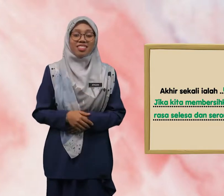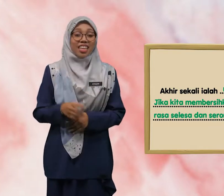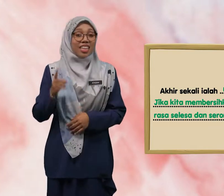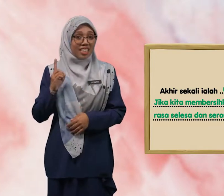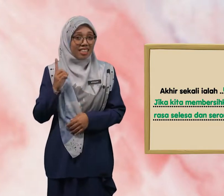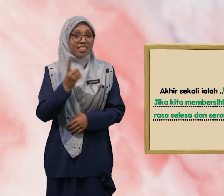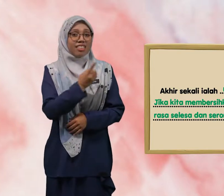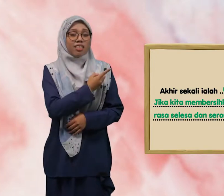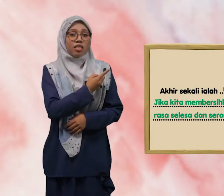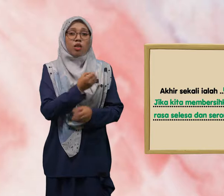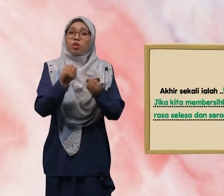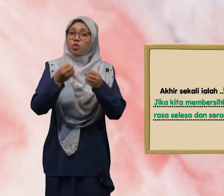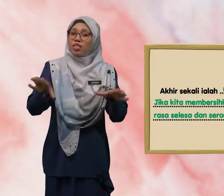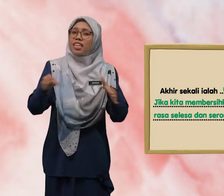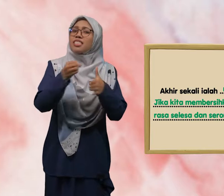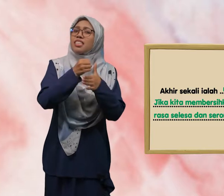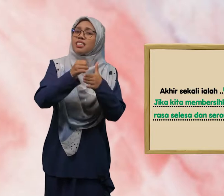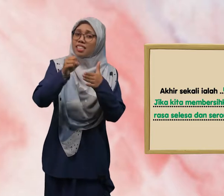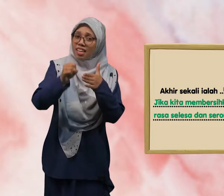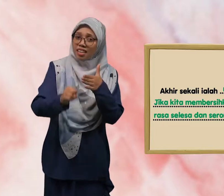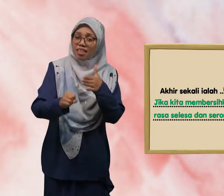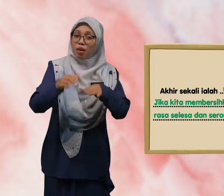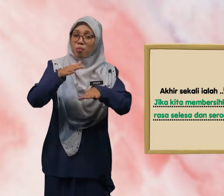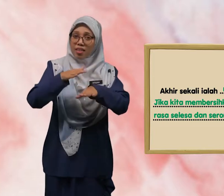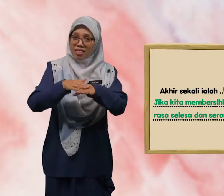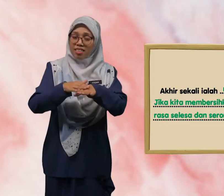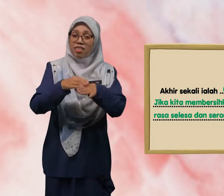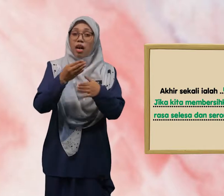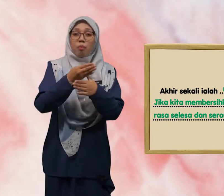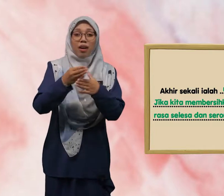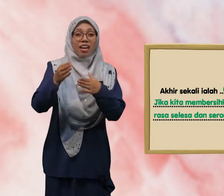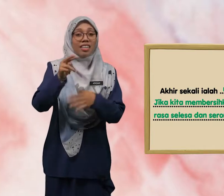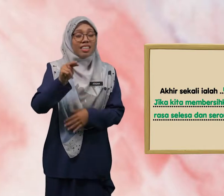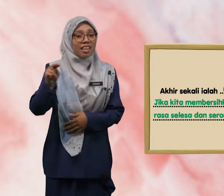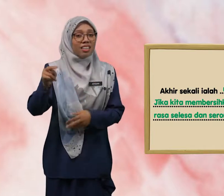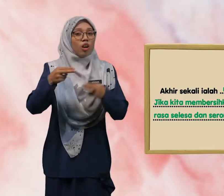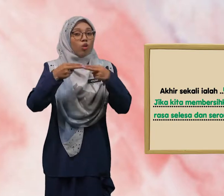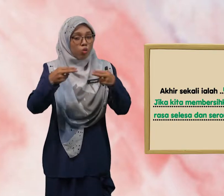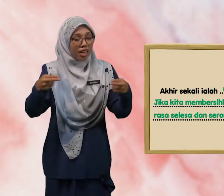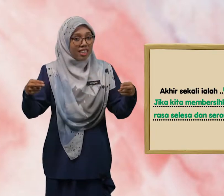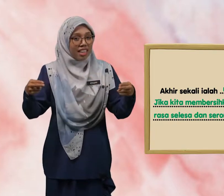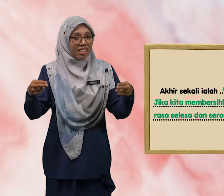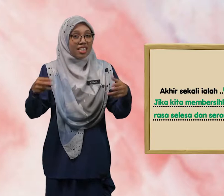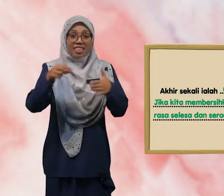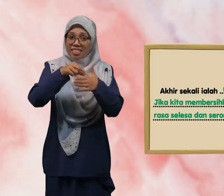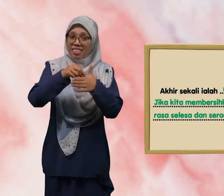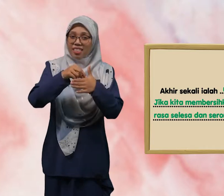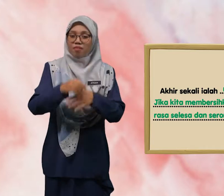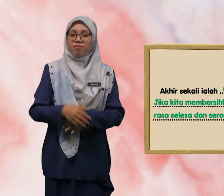kita sudah selesai pada bahagian uraian isi